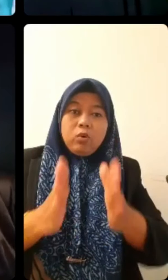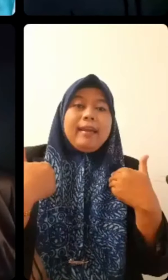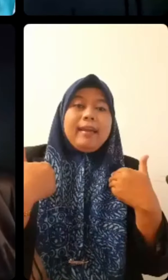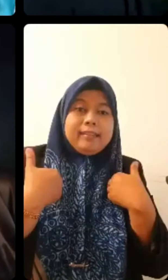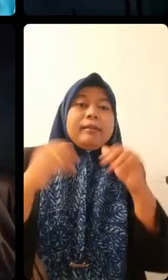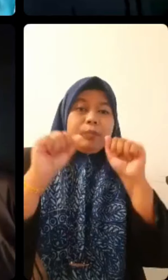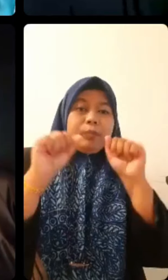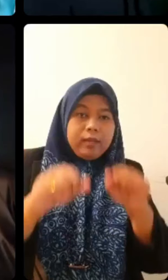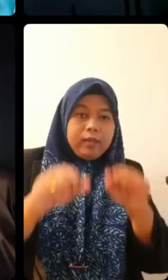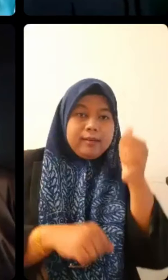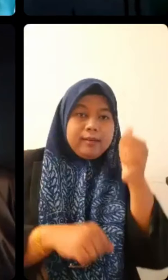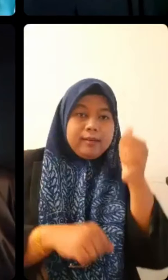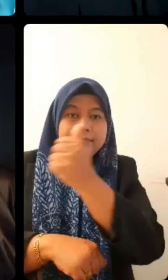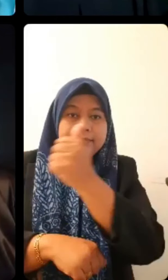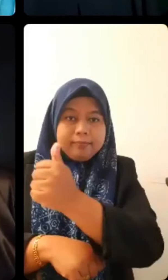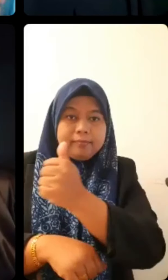Okay. Jadi,